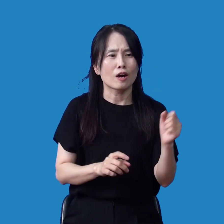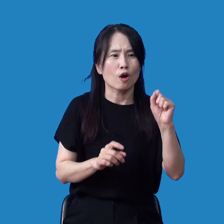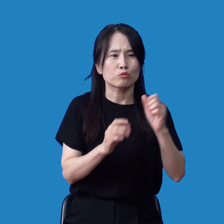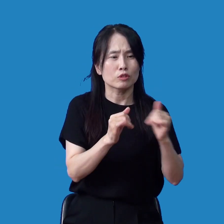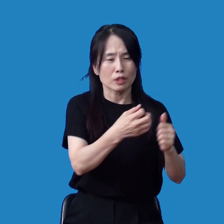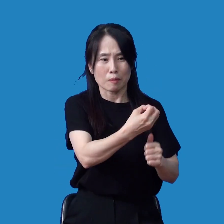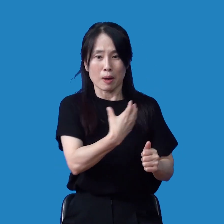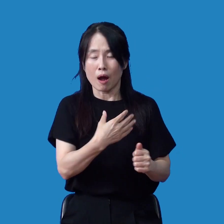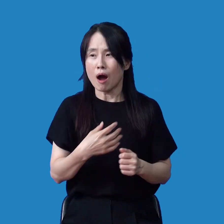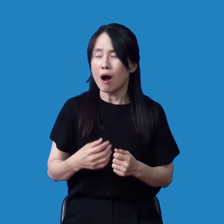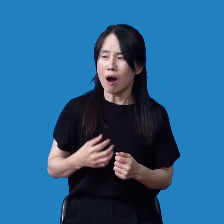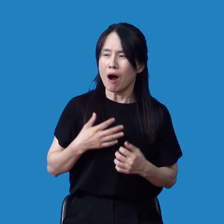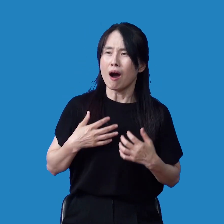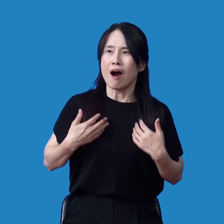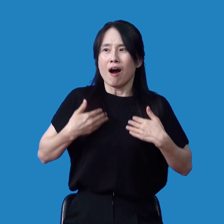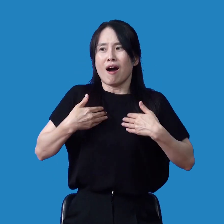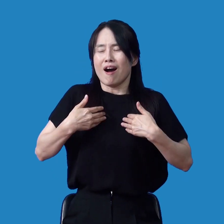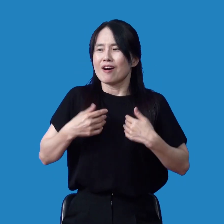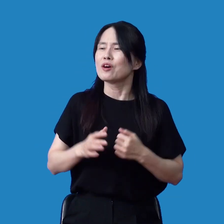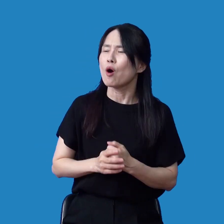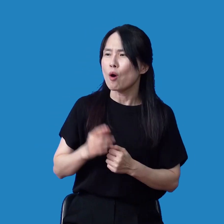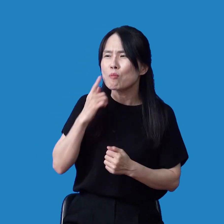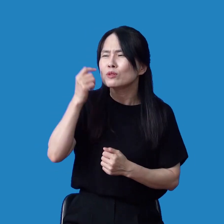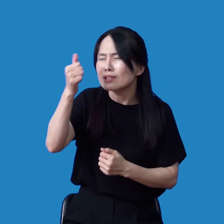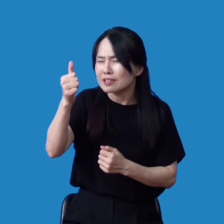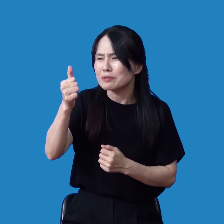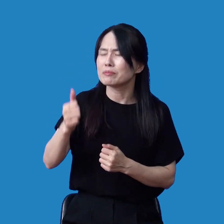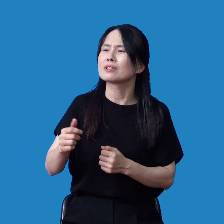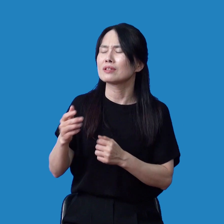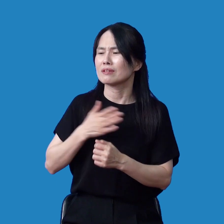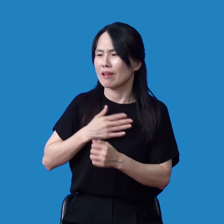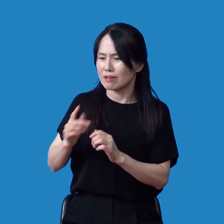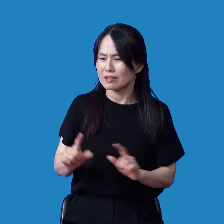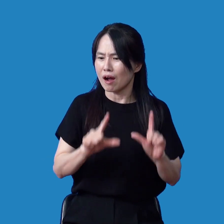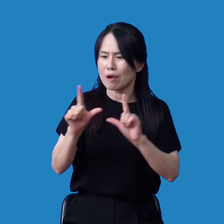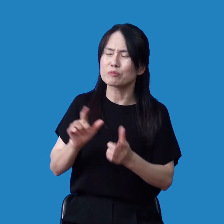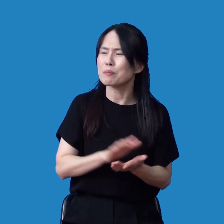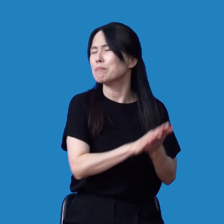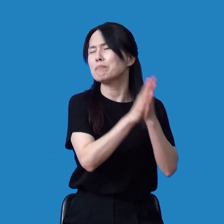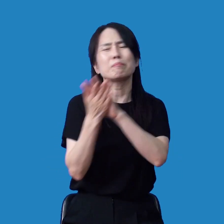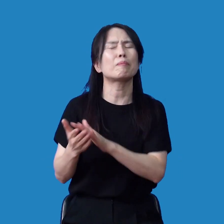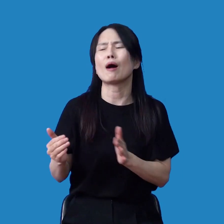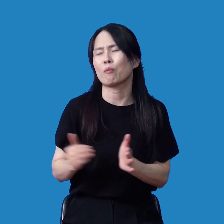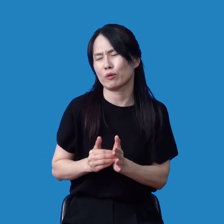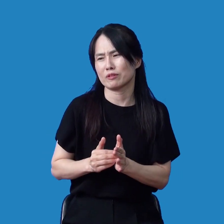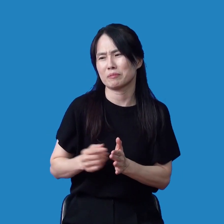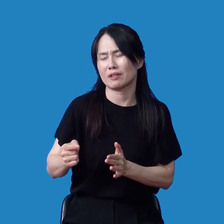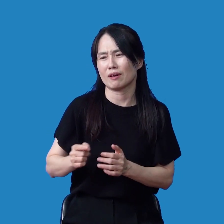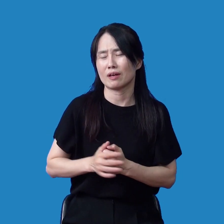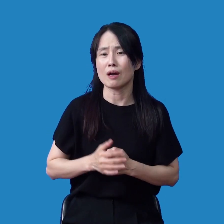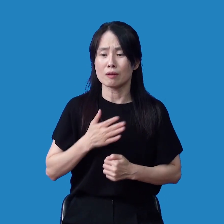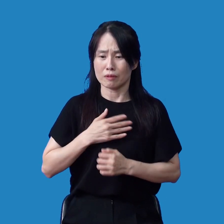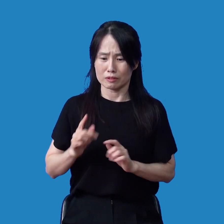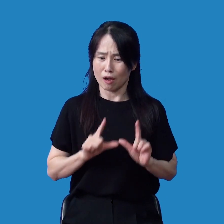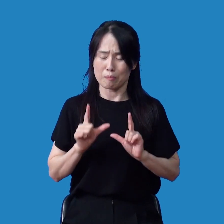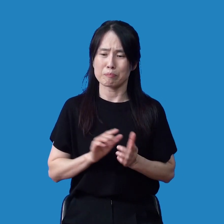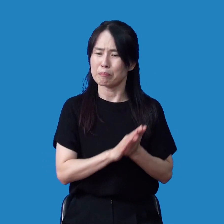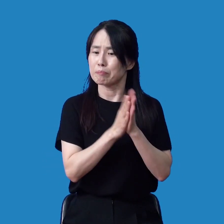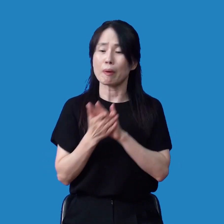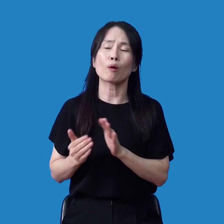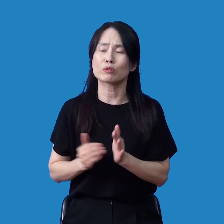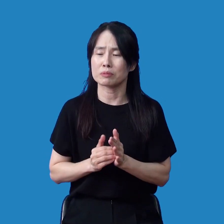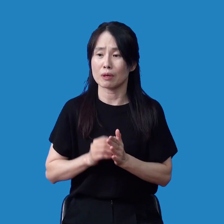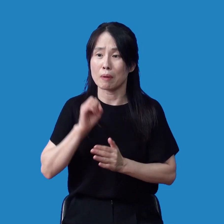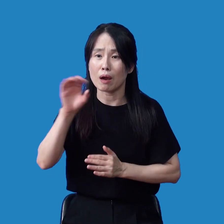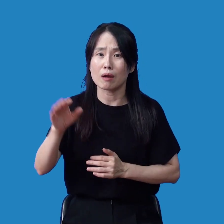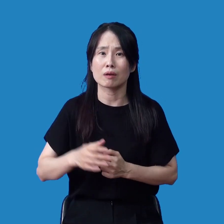목사님이 제 삶을 완전히 바꿔 놓은 것을 아십니까? 자기 삶이 완전히 달라졌다는 것입니다. 한 번은